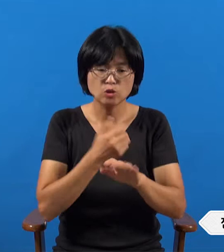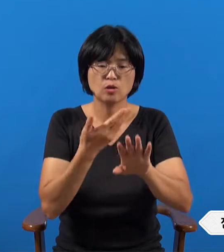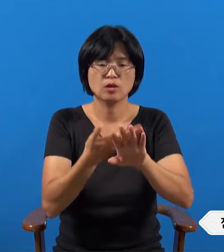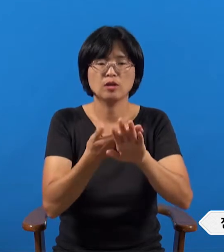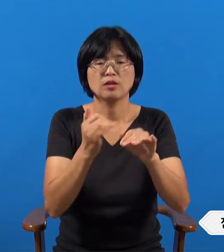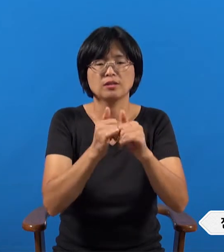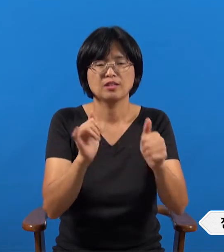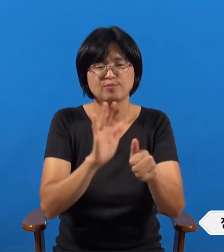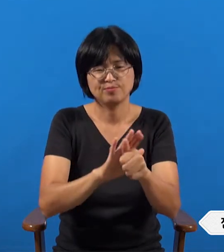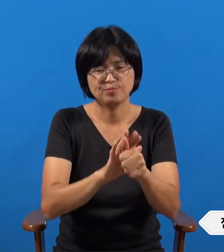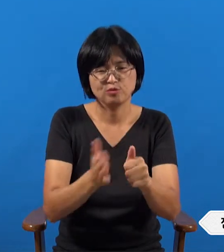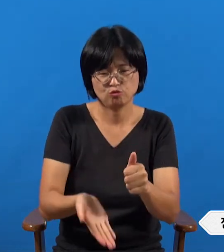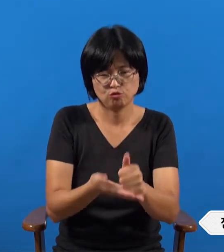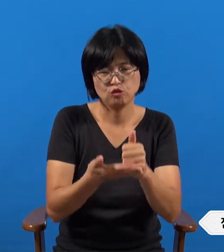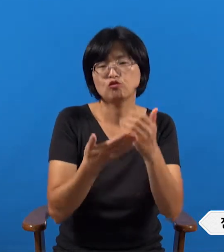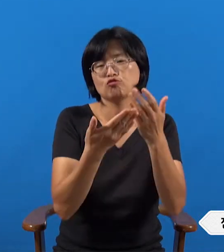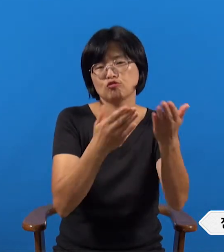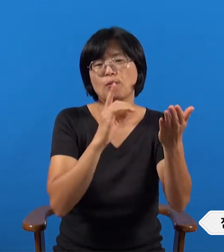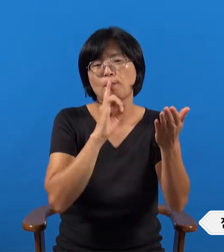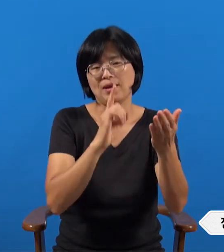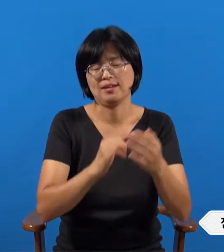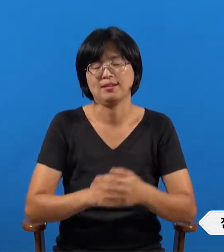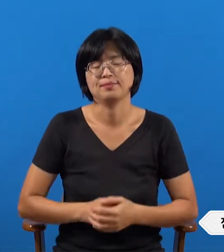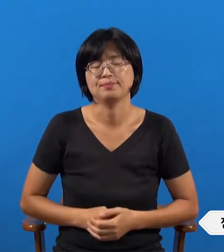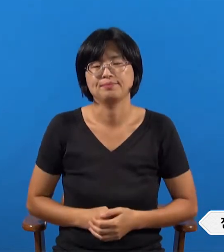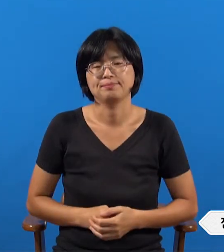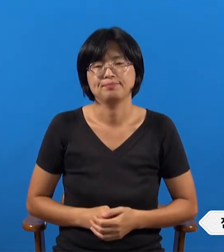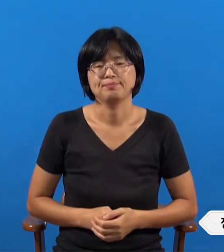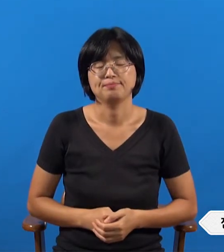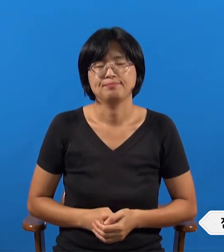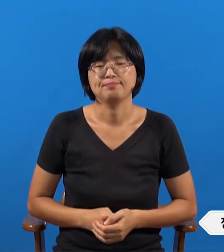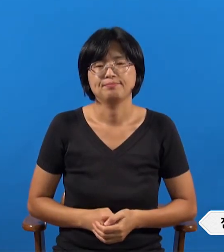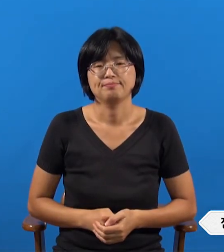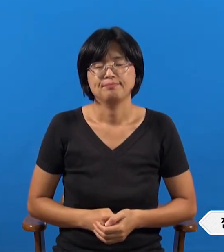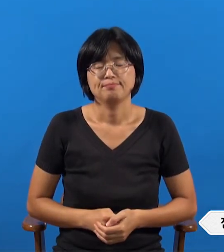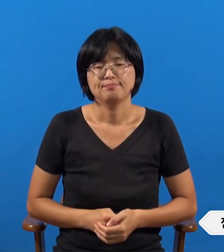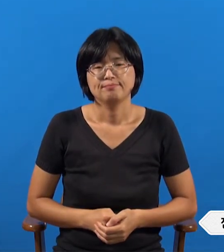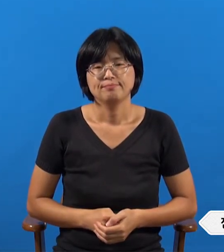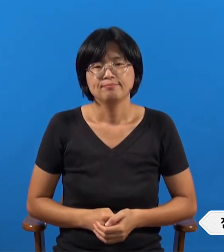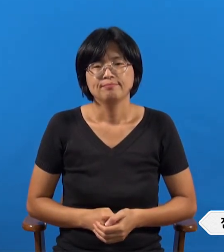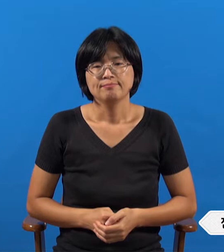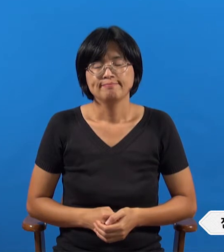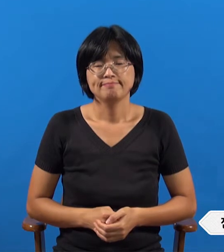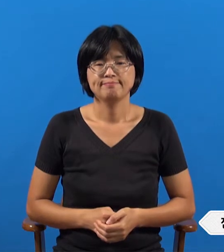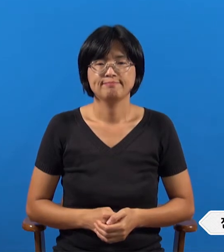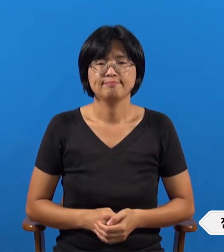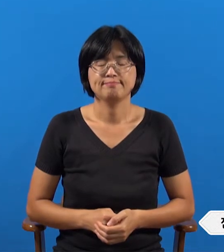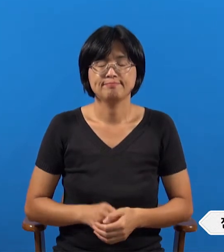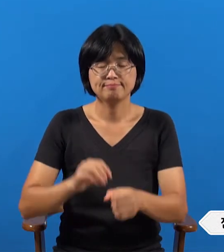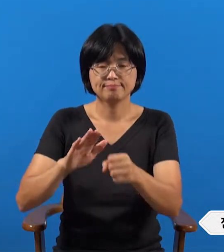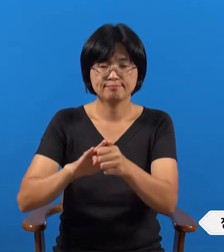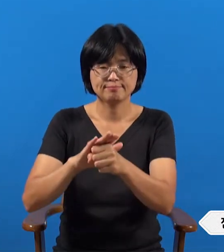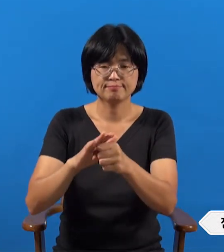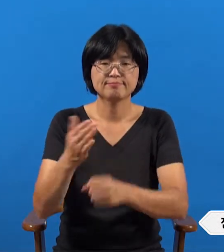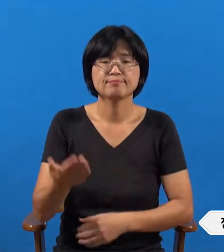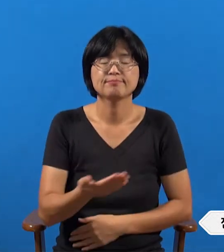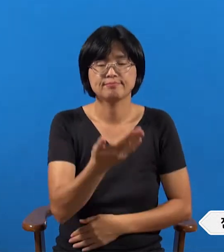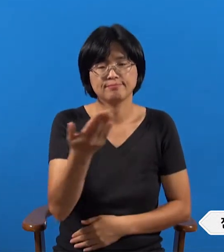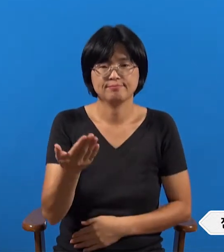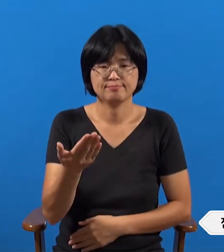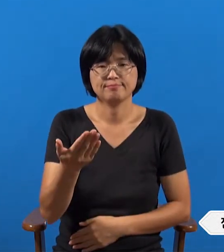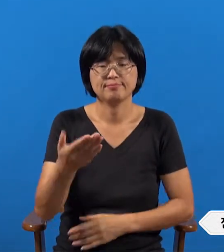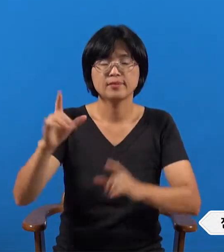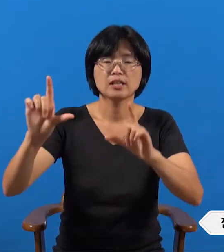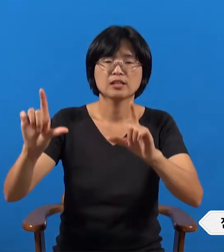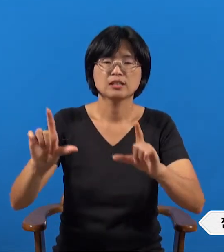겁니다. 믿음의 말을 하는 사람들을 말씀하고 있습니다. 사랑하는